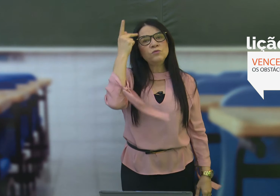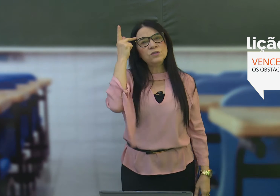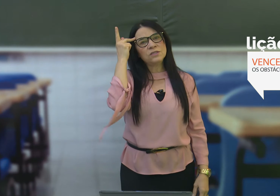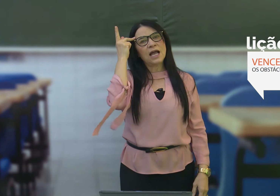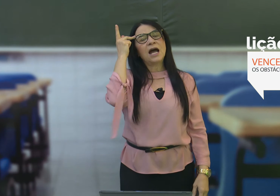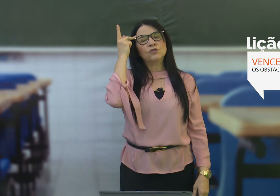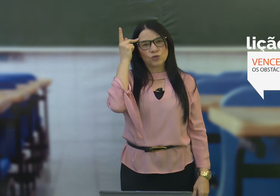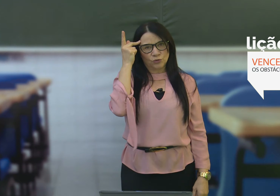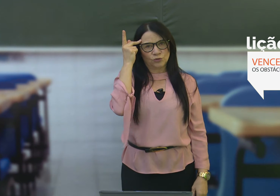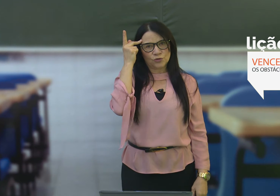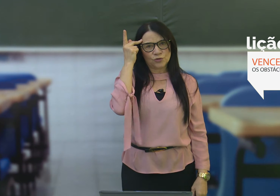uns aos outros,